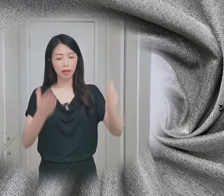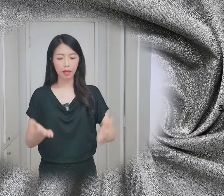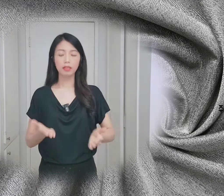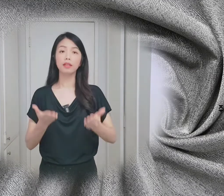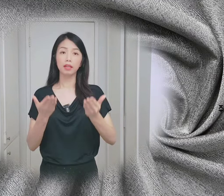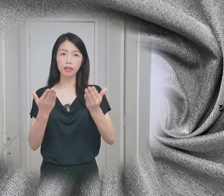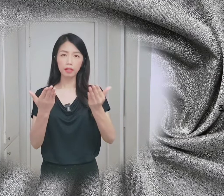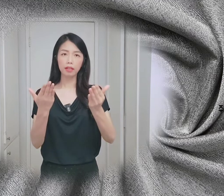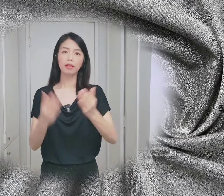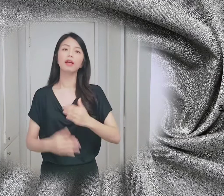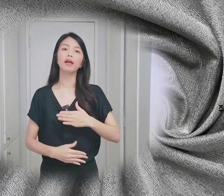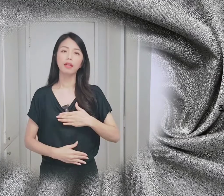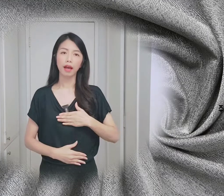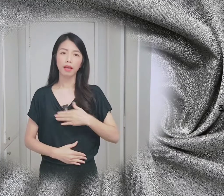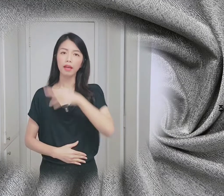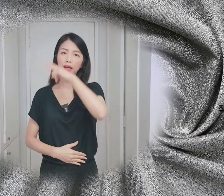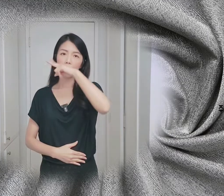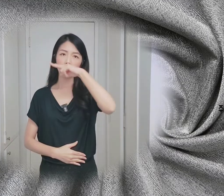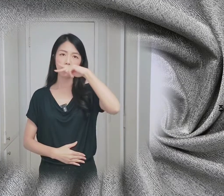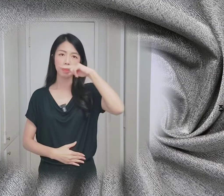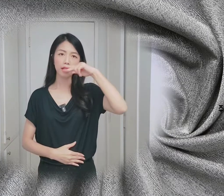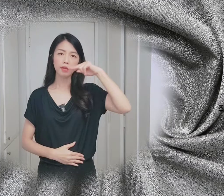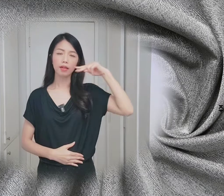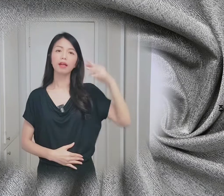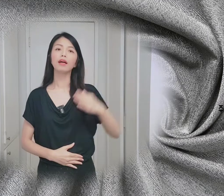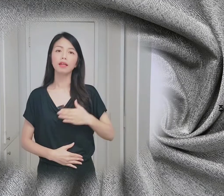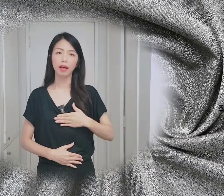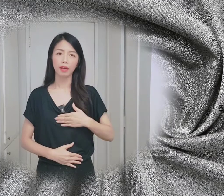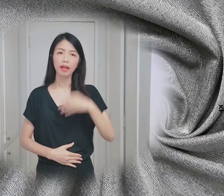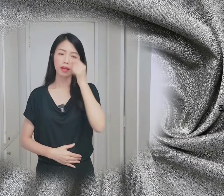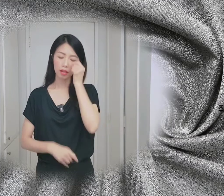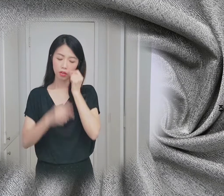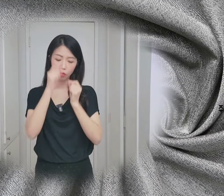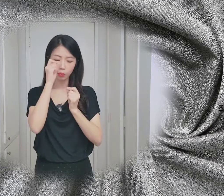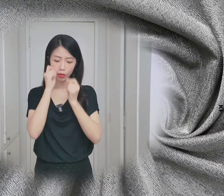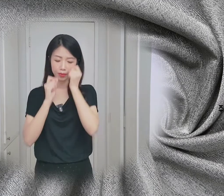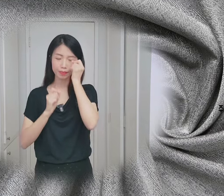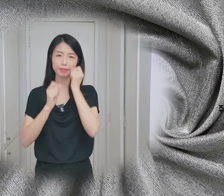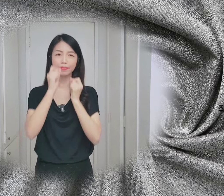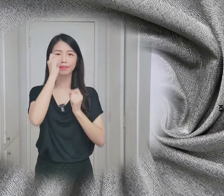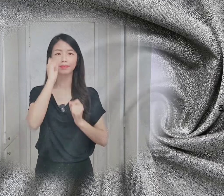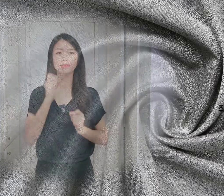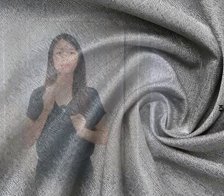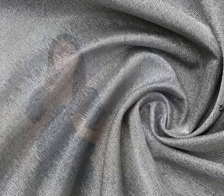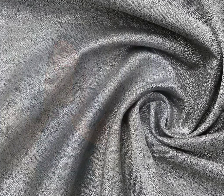주님께 드리는 나의 향기, 나의 눈물.